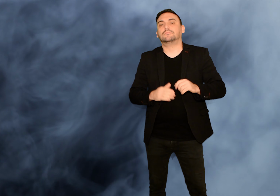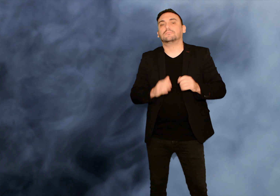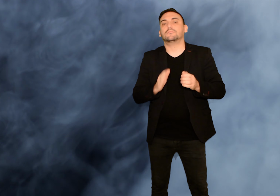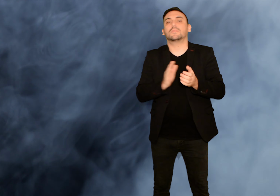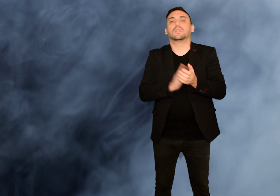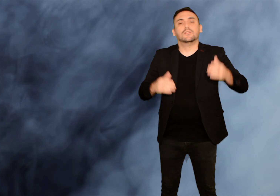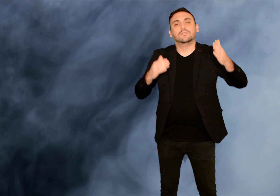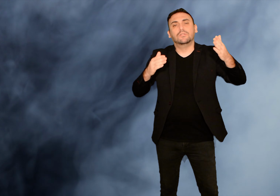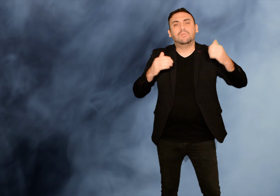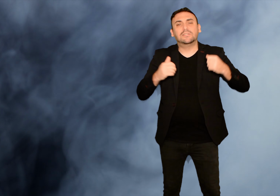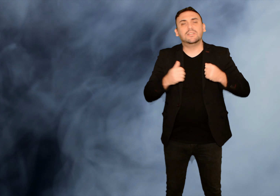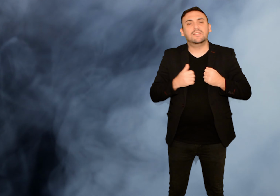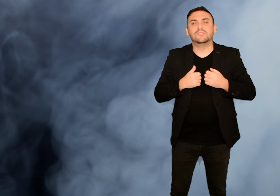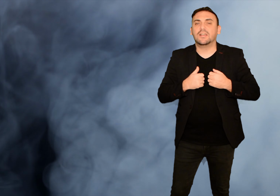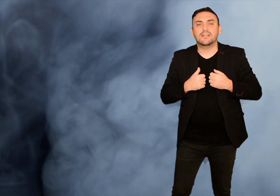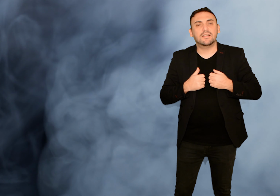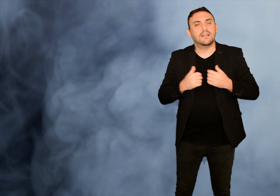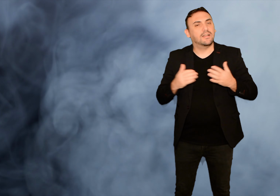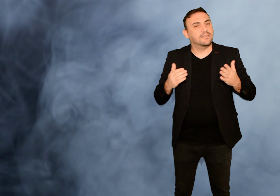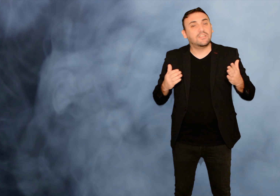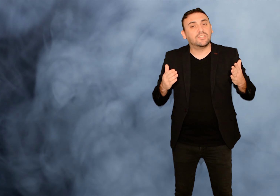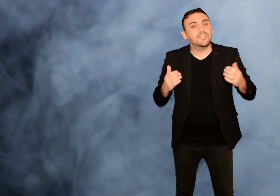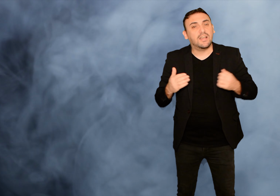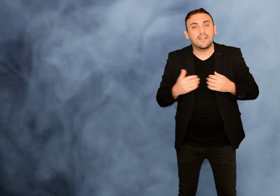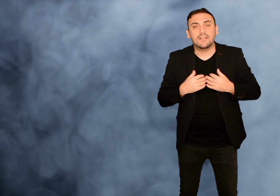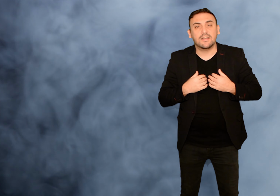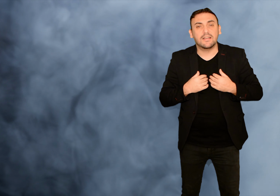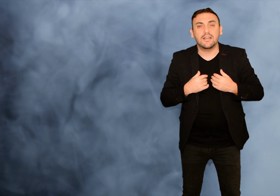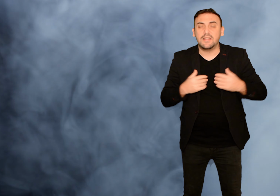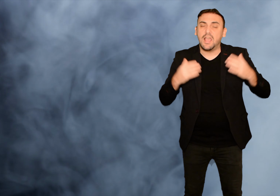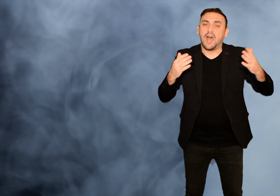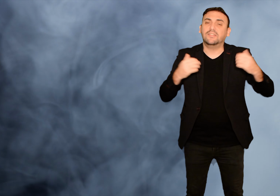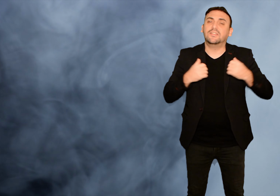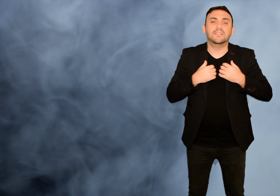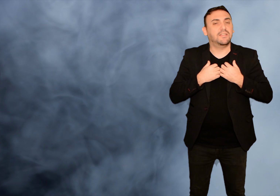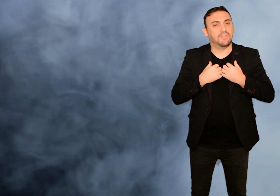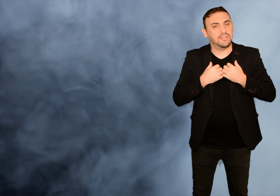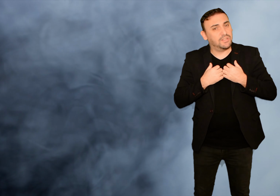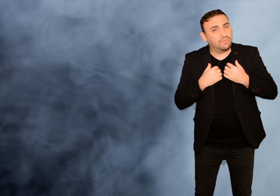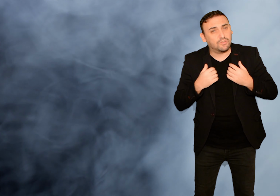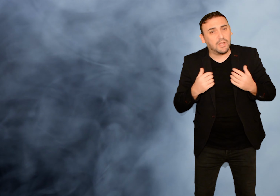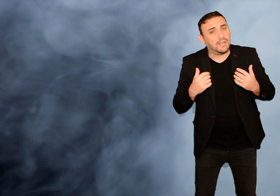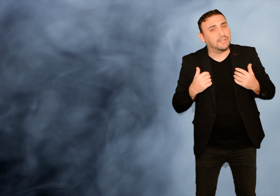După atâți ani și ani Azi am devenit dușmat